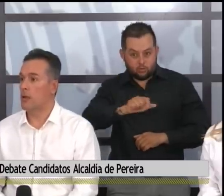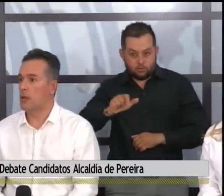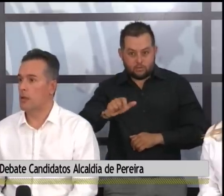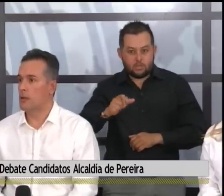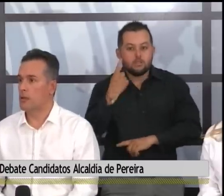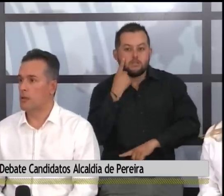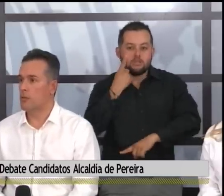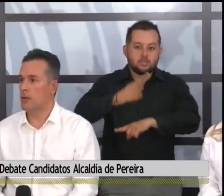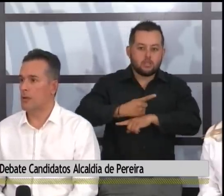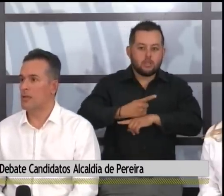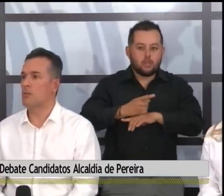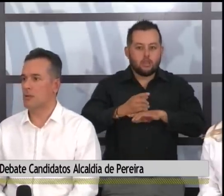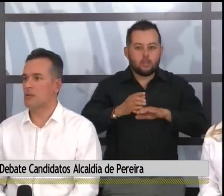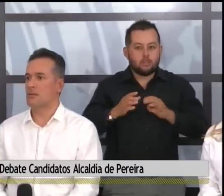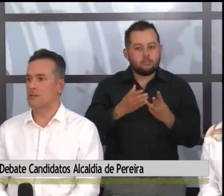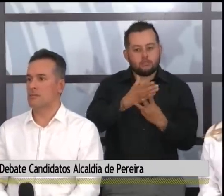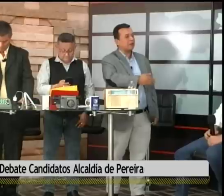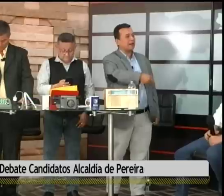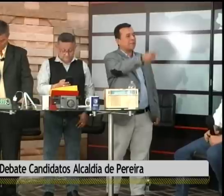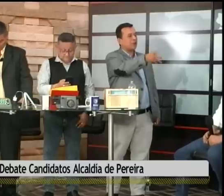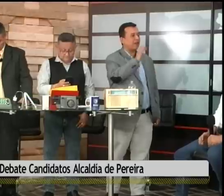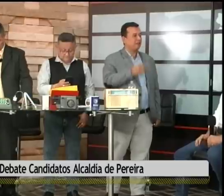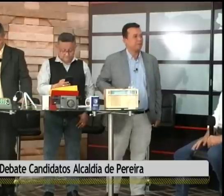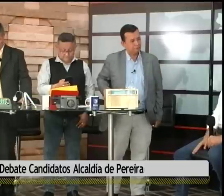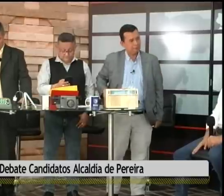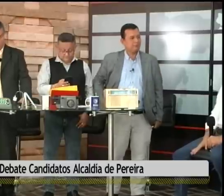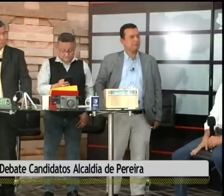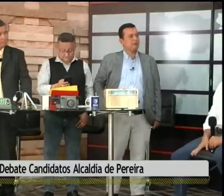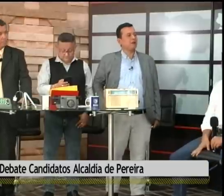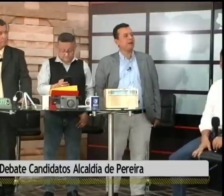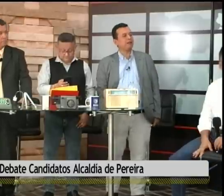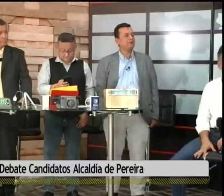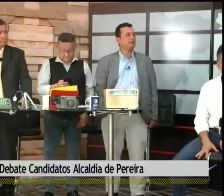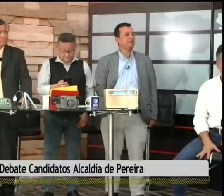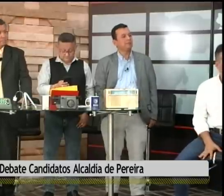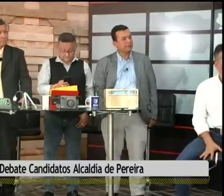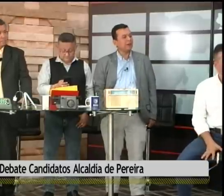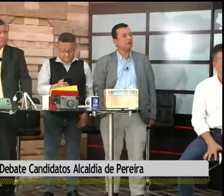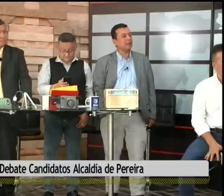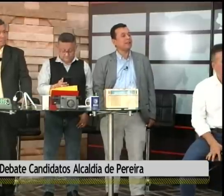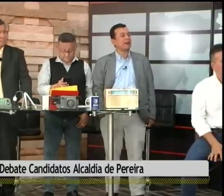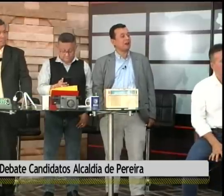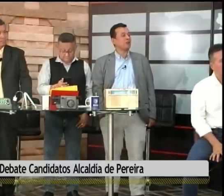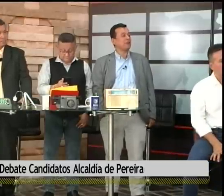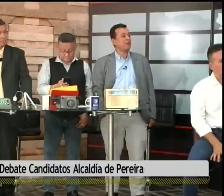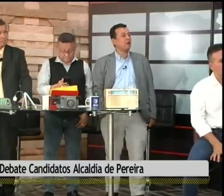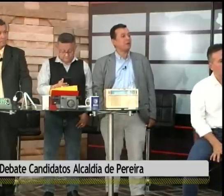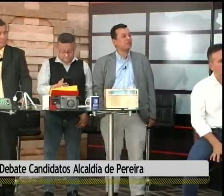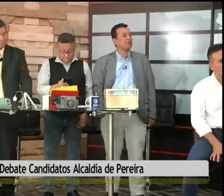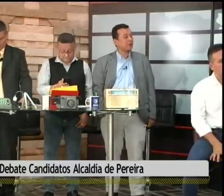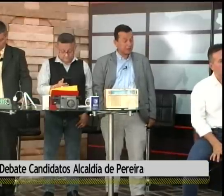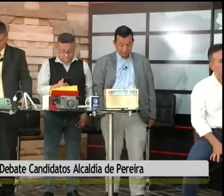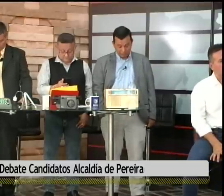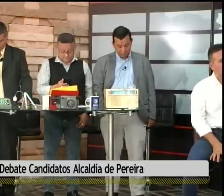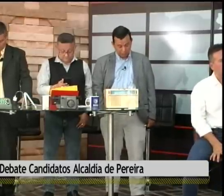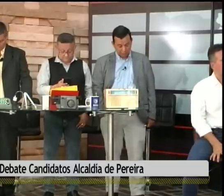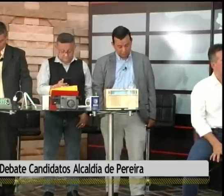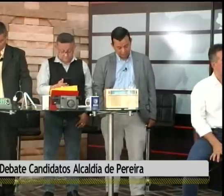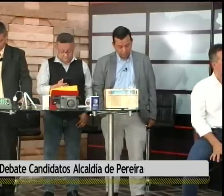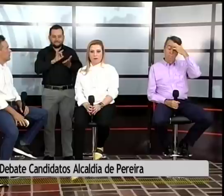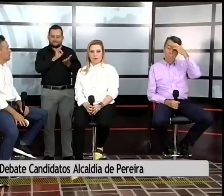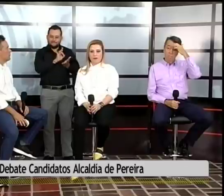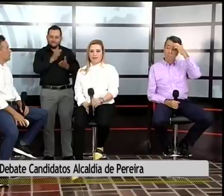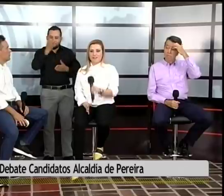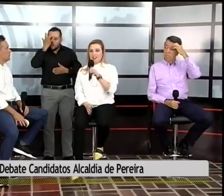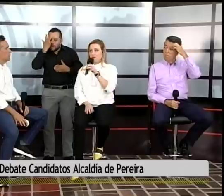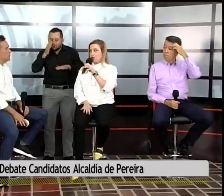de elección el domingo y solo están ustedes tres. ¿Por quién no votaré y por qué? Carolina, de entre Carlos Alfredo, Mauricio, ¿por quién de los dos no votaría